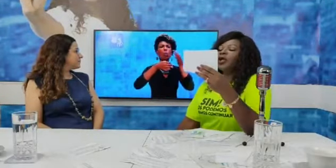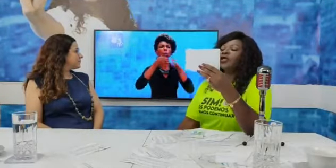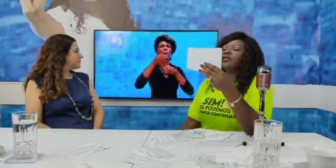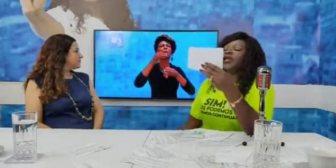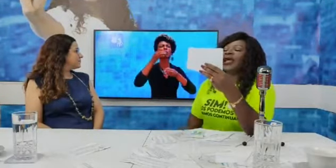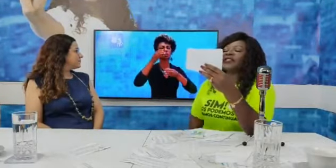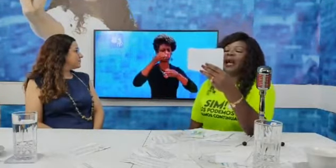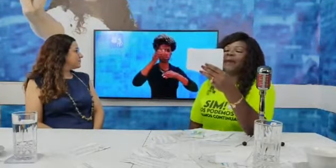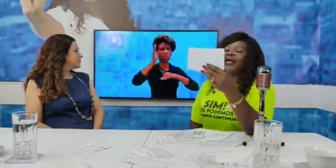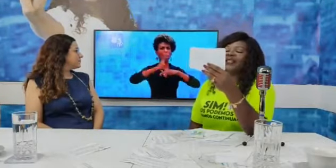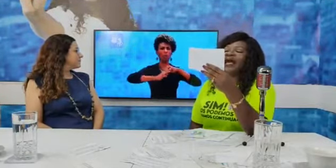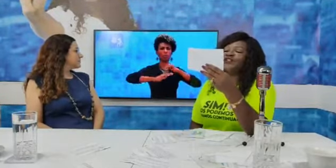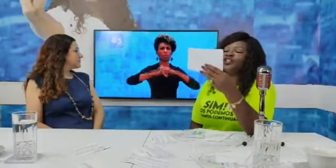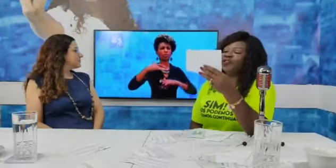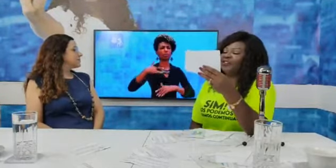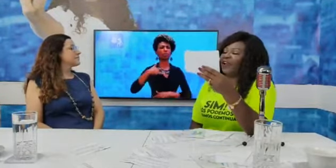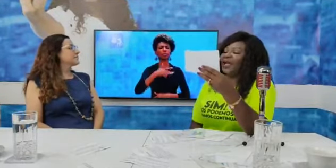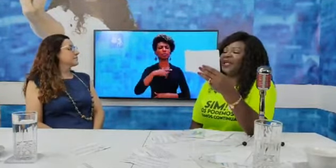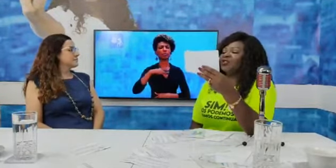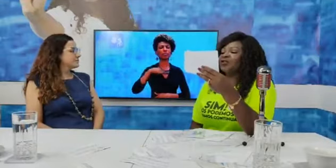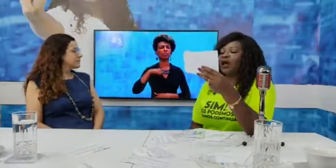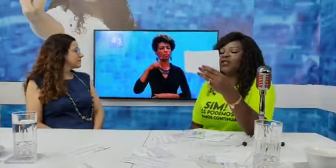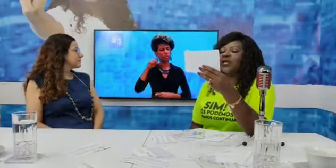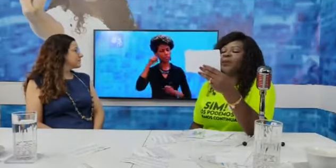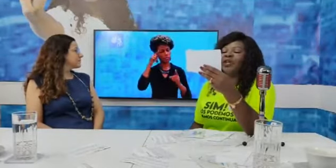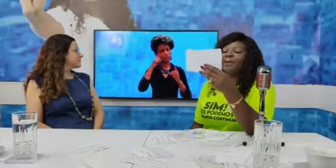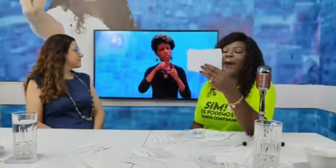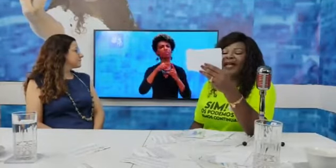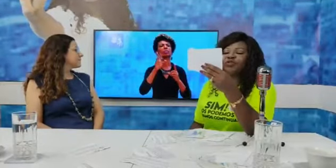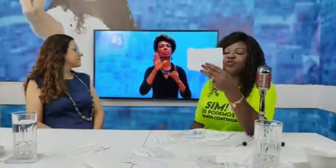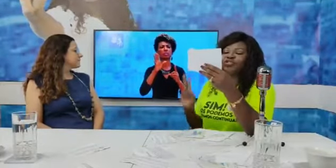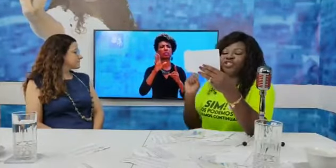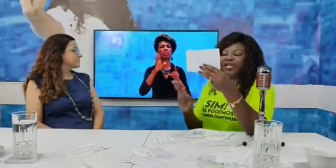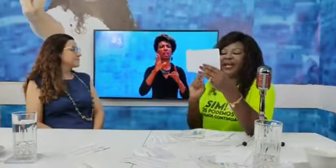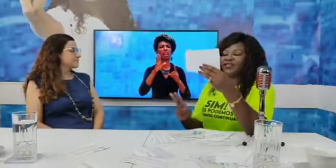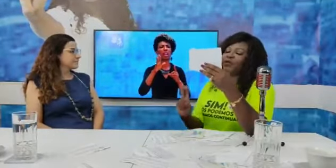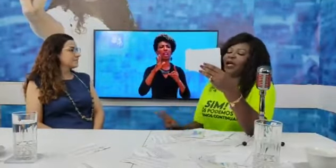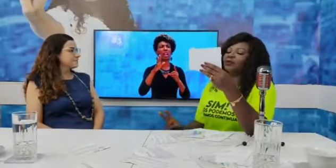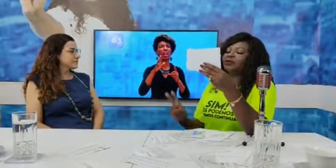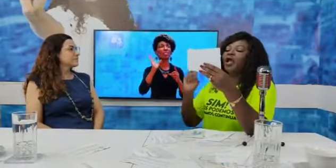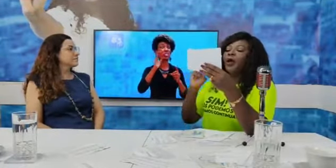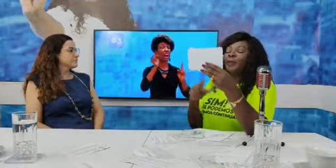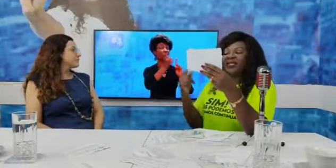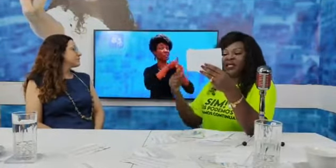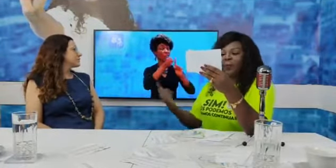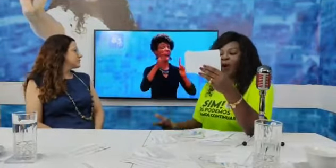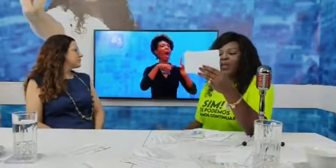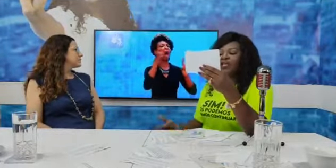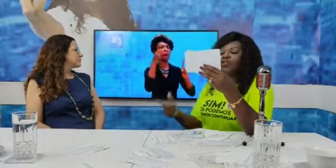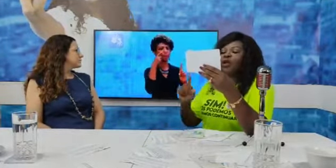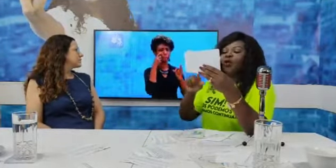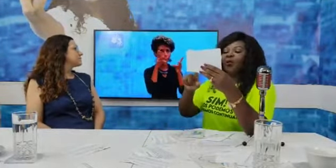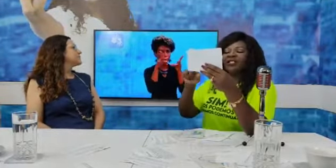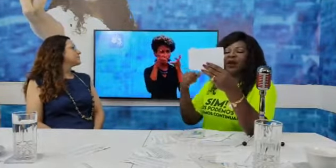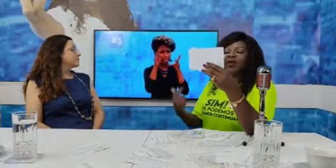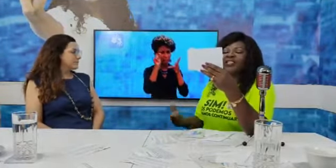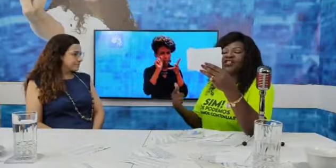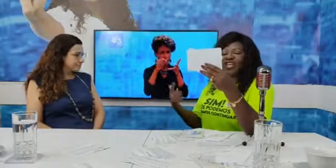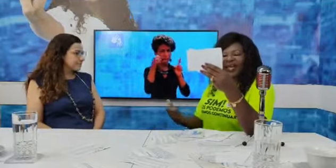saúde têm essa capacidade de identificar as lesões causadas por impactos direcionados. Principalmente,